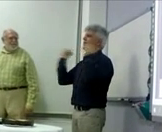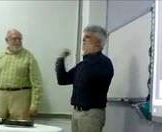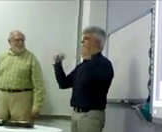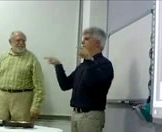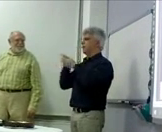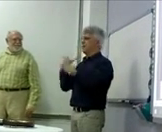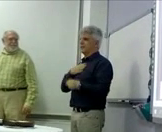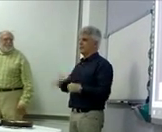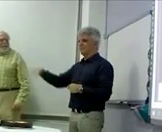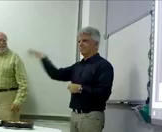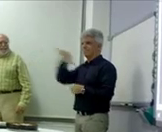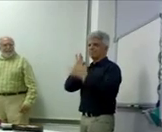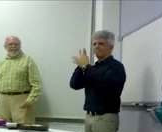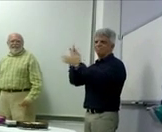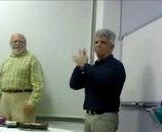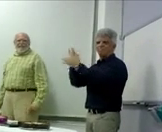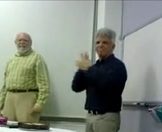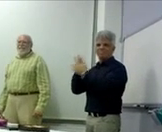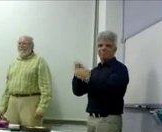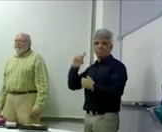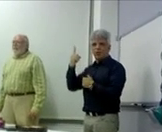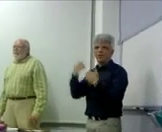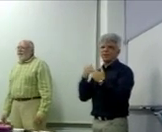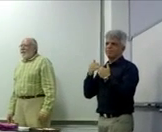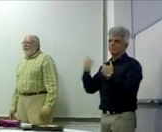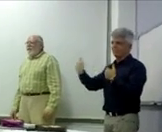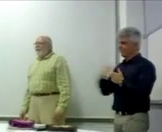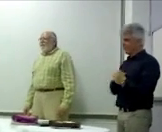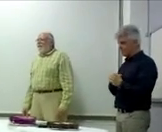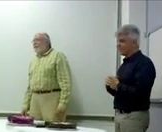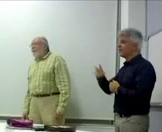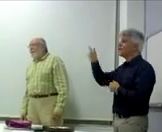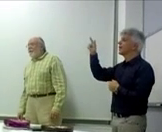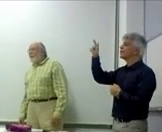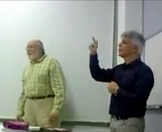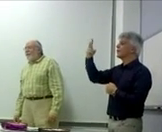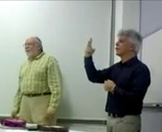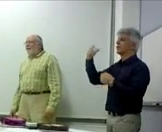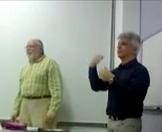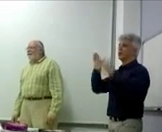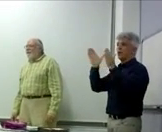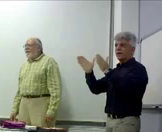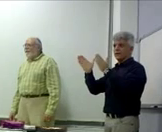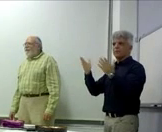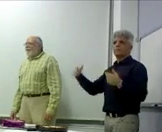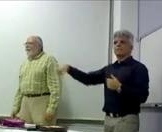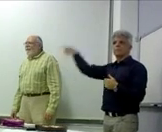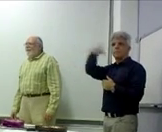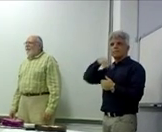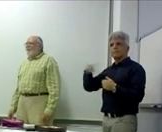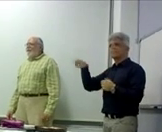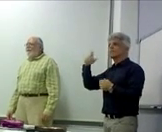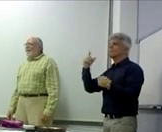Προτεραιότητα σε όλους εσάς. Για να υπάρχει υγεία. Να υπάρχει υγεία μεταξύ μας.